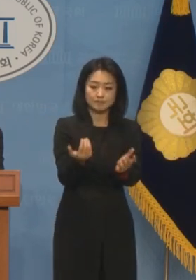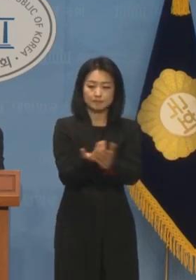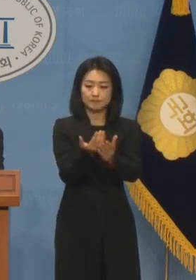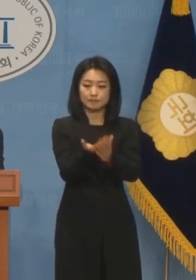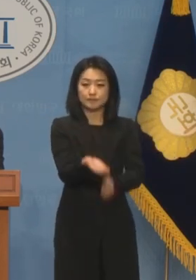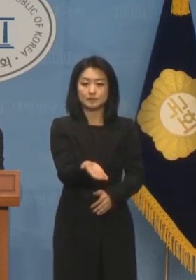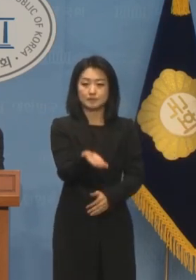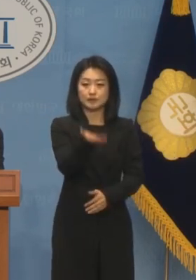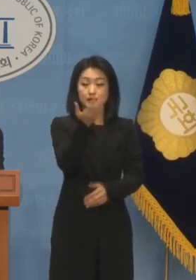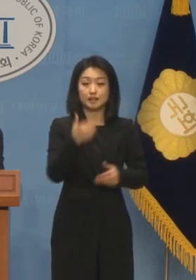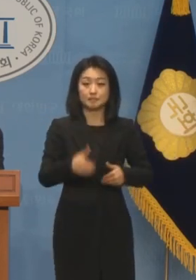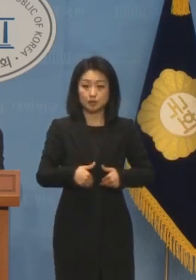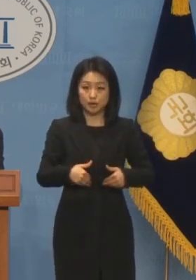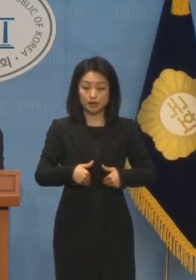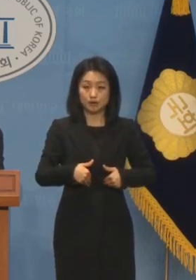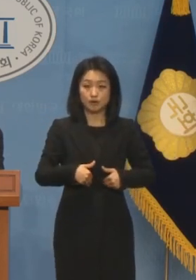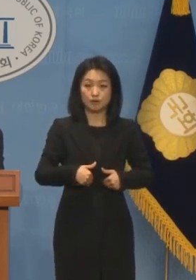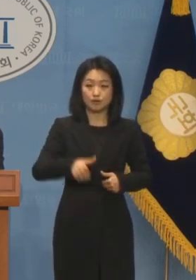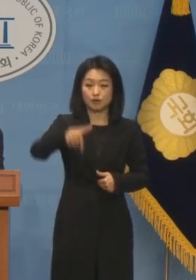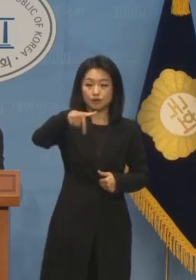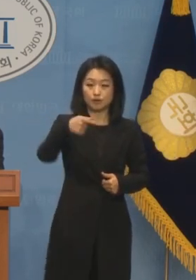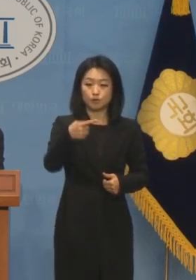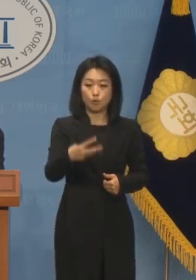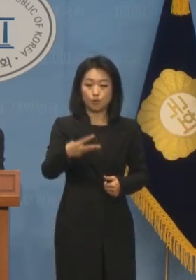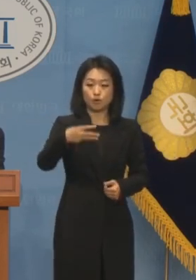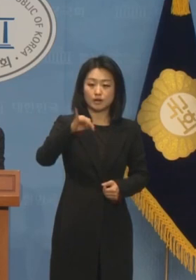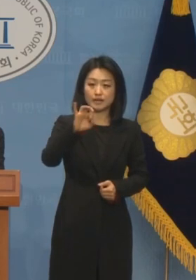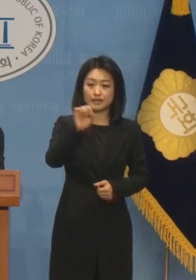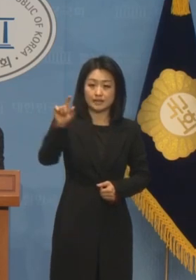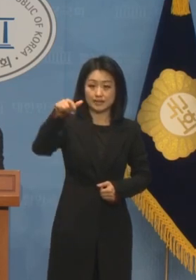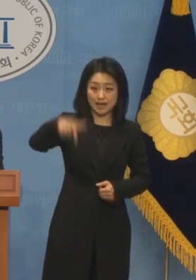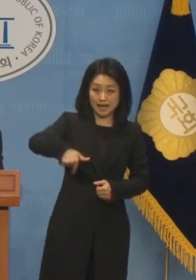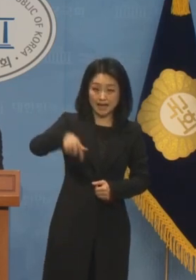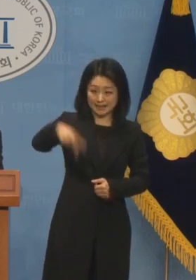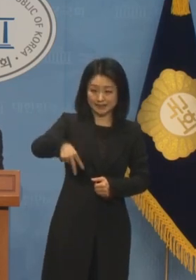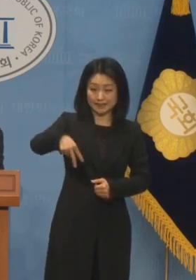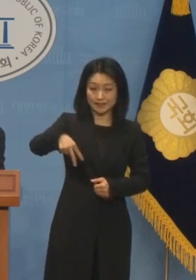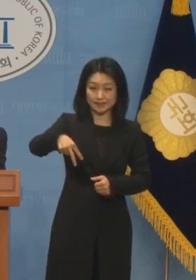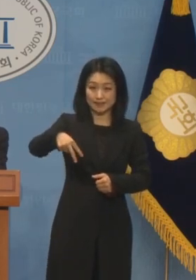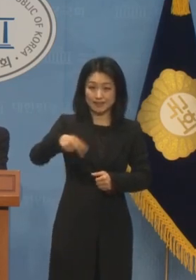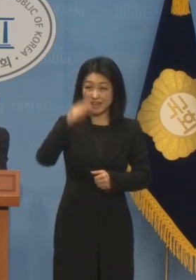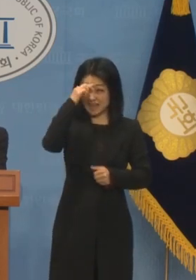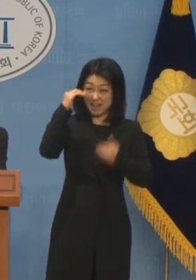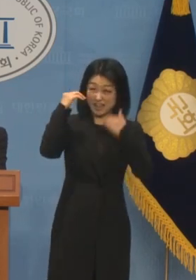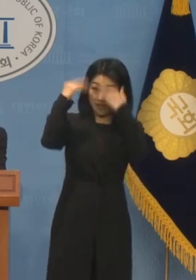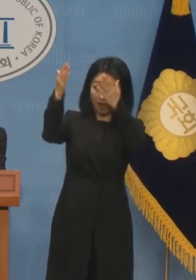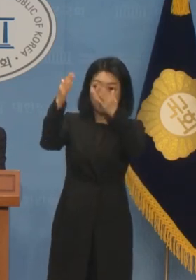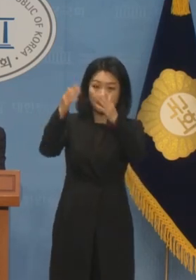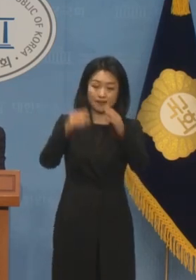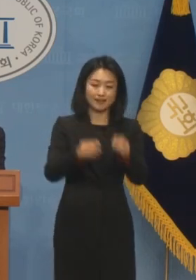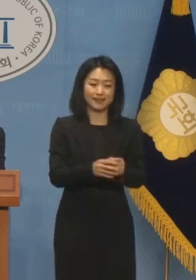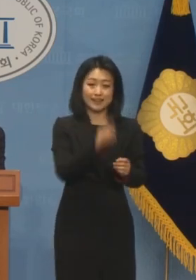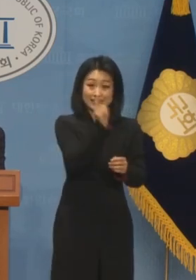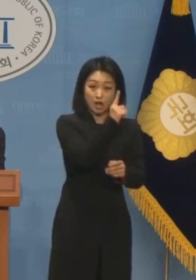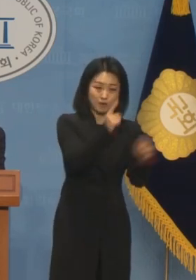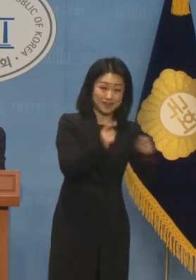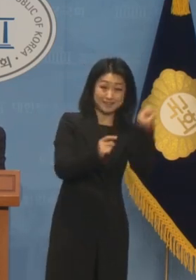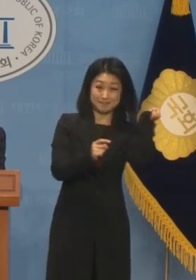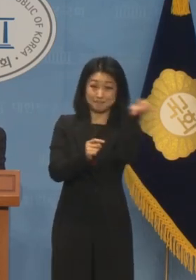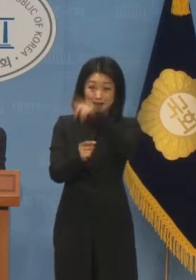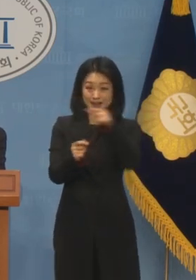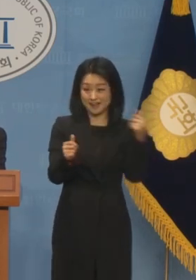마치 골리앗을 이긴 다윗처럼 말입니다. 그러기 위해서는 우선 전국 조직을